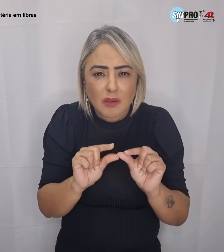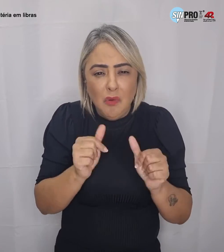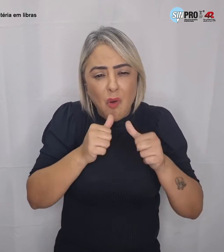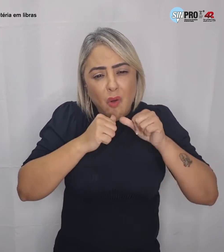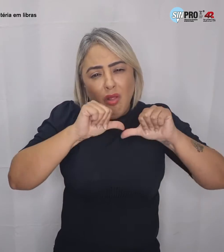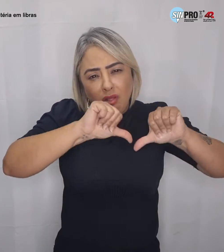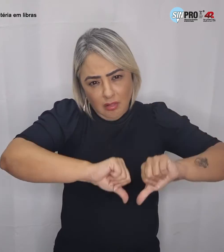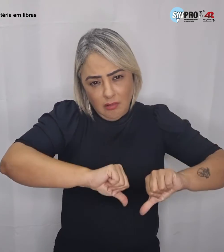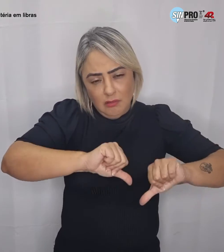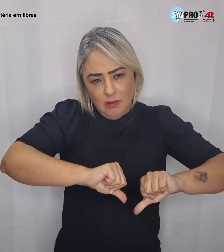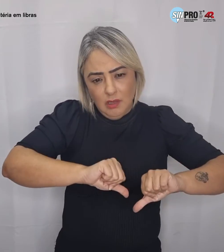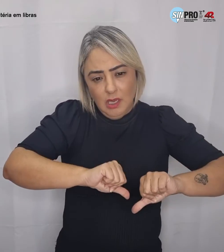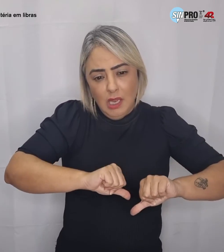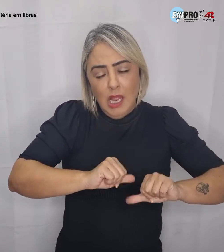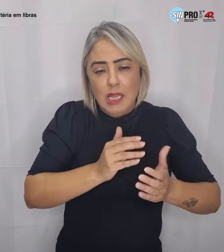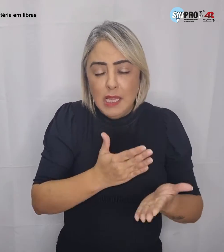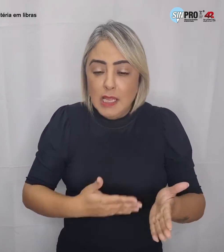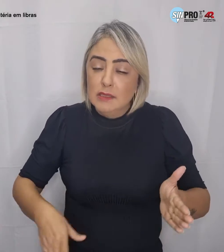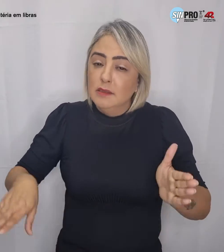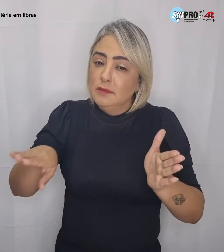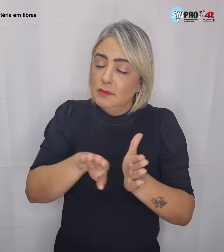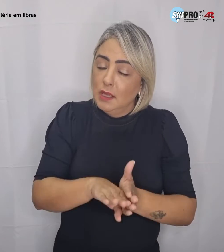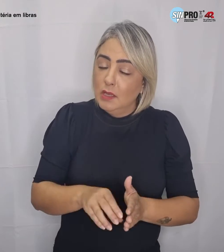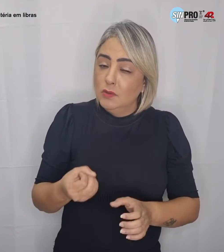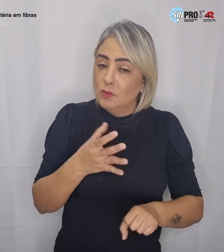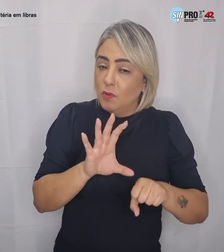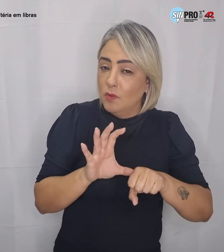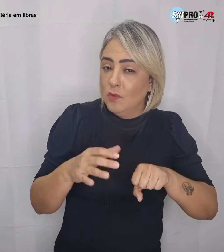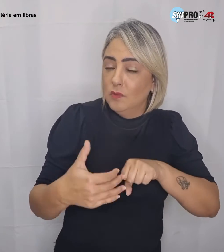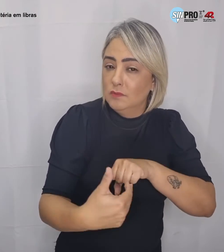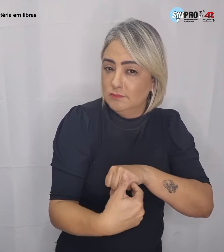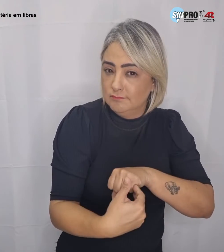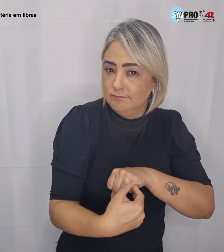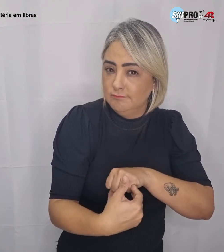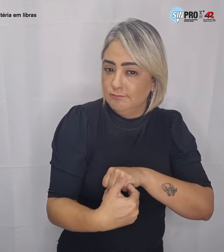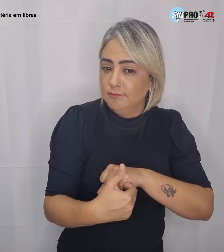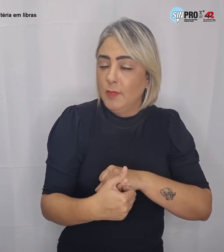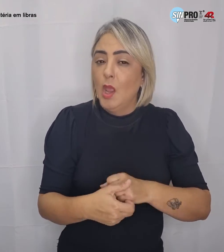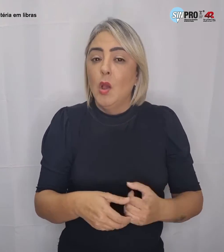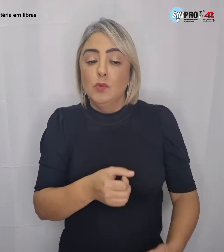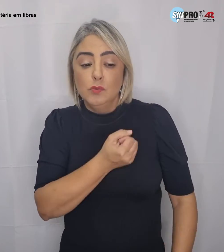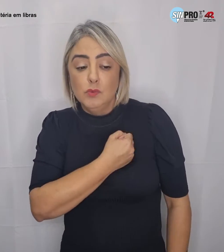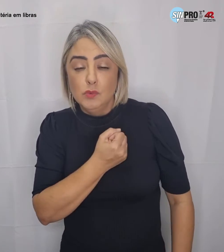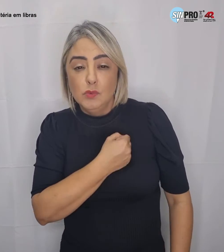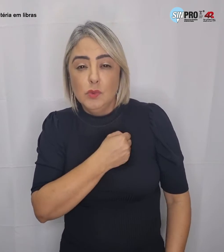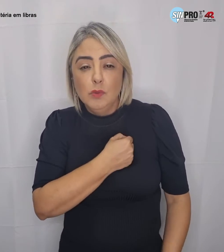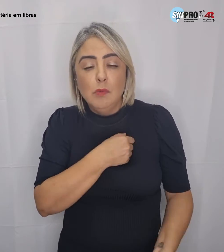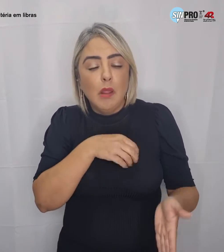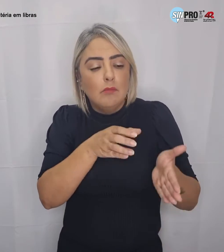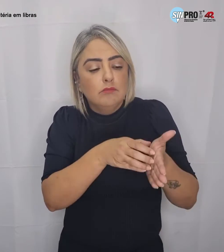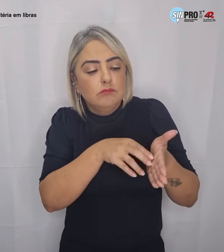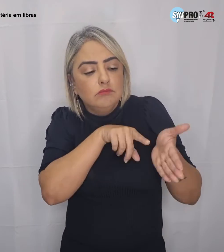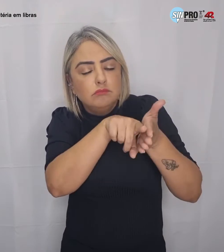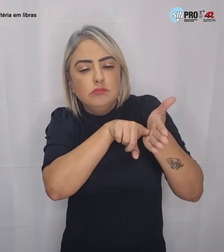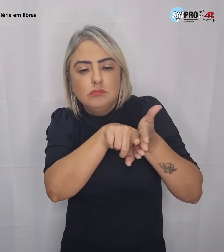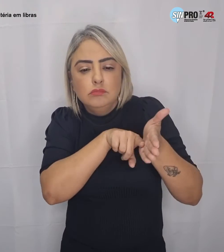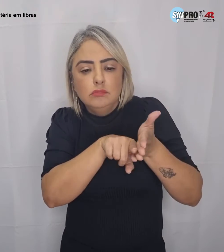qualidades ideais desde a chegada do novo coronavírus. Os dados são da pesquisa